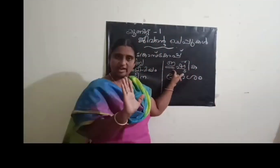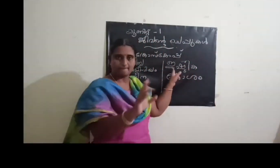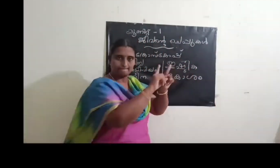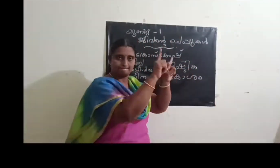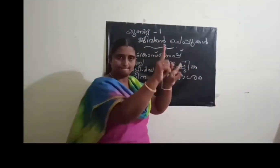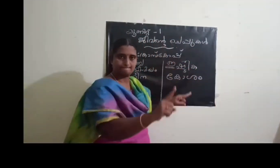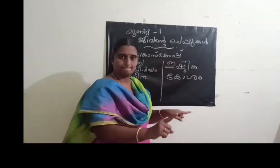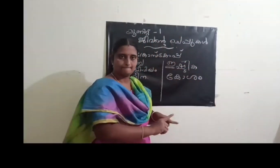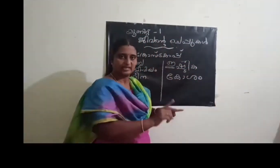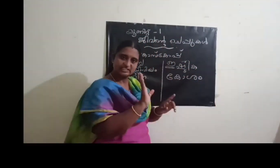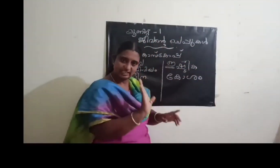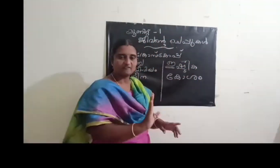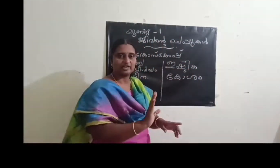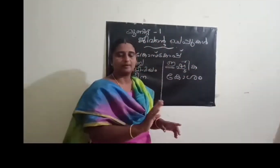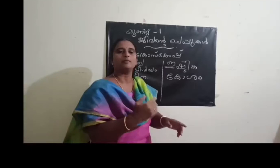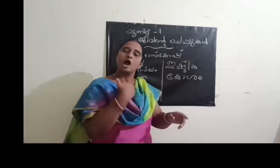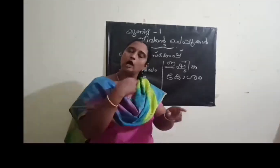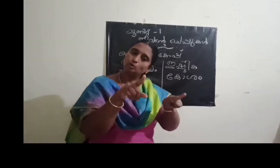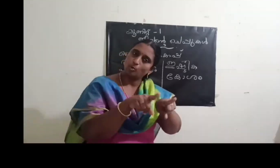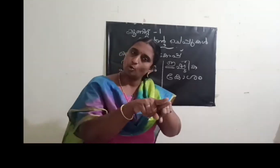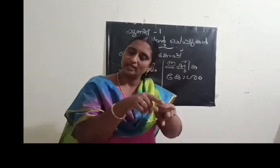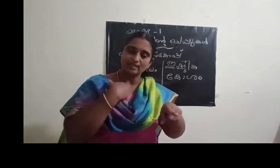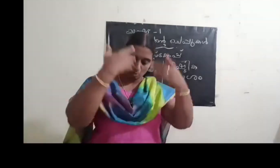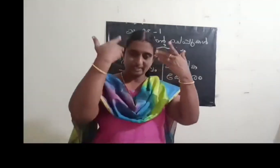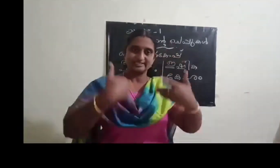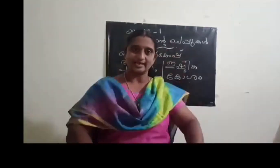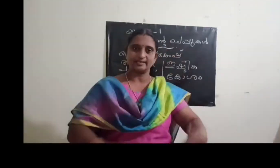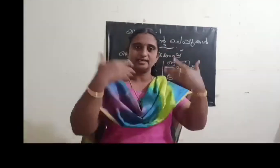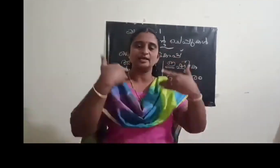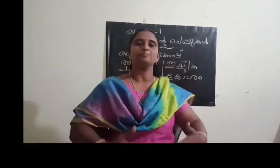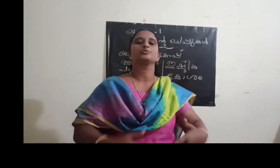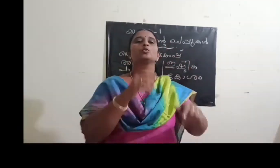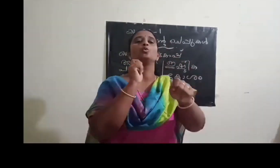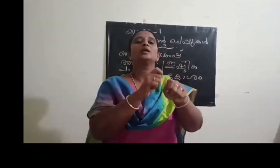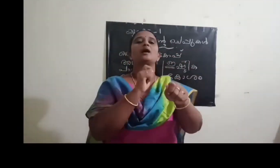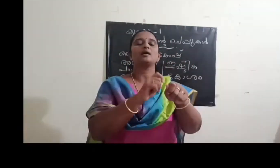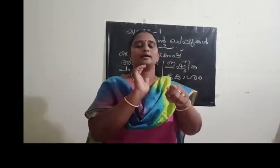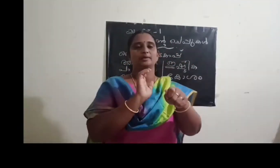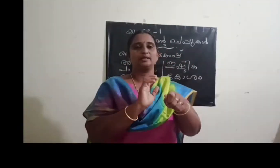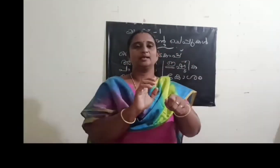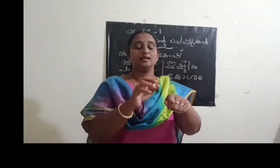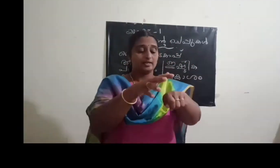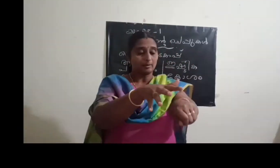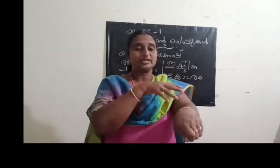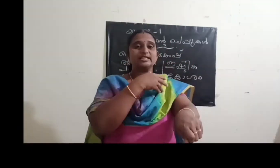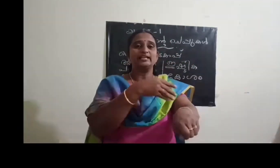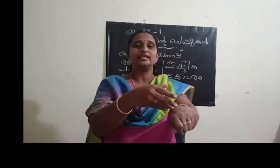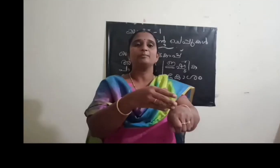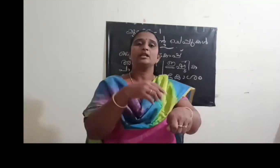വേണം, ഇഷ്ടിക വേണം. അതുപോലെ നമ്മുടെ ശരീരം ഉണ്ടാക്കണമെങ്കിൽ നമ്മുടെ